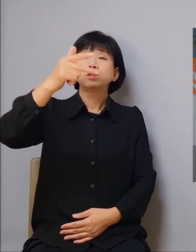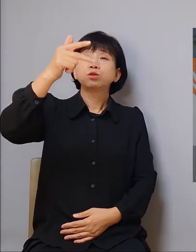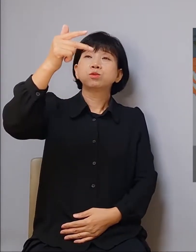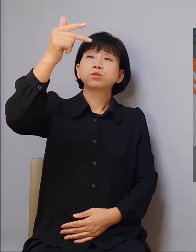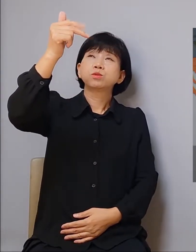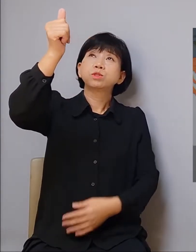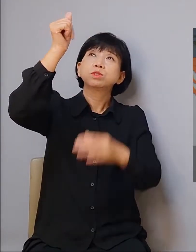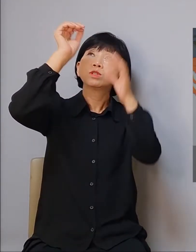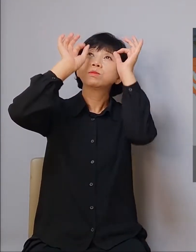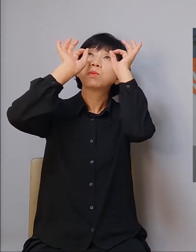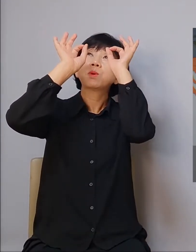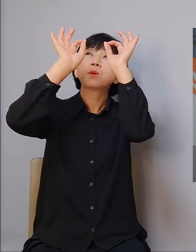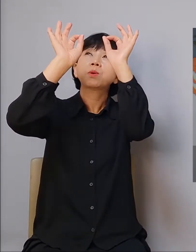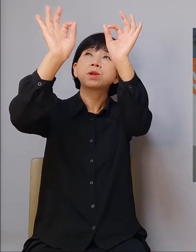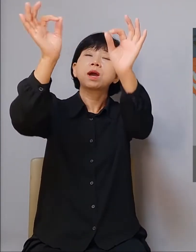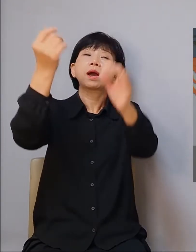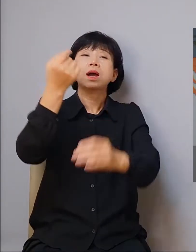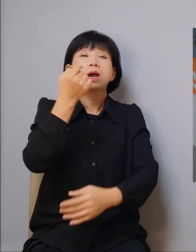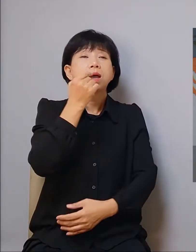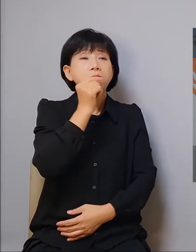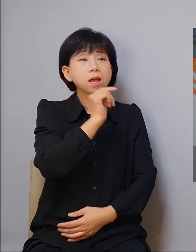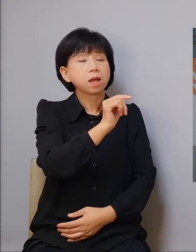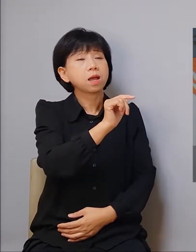들어 주를